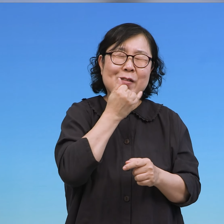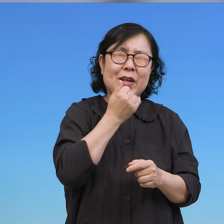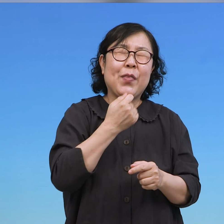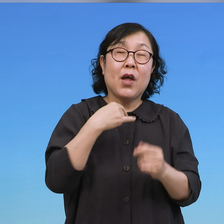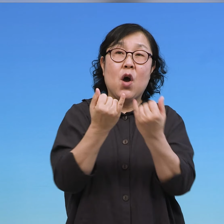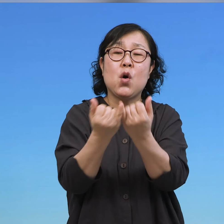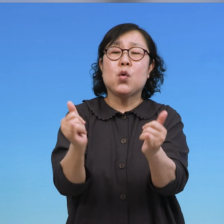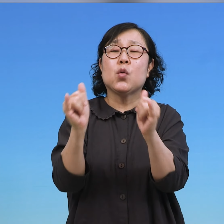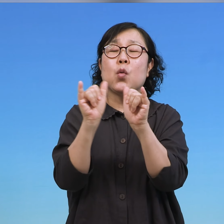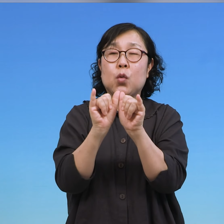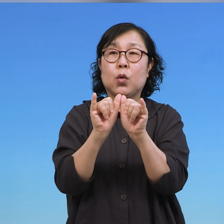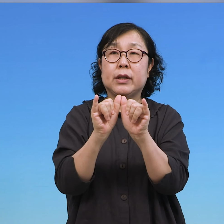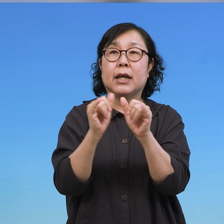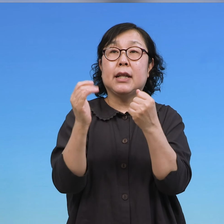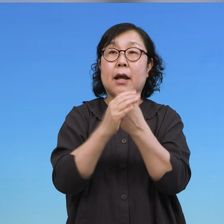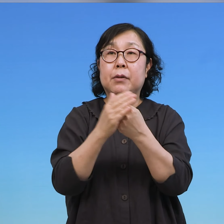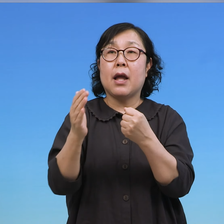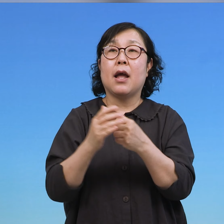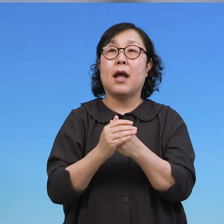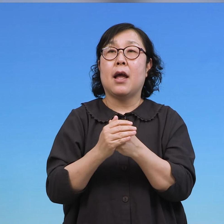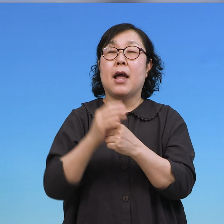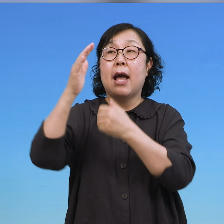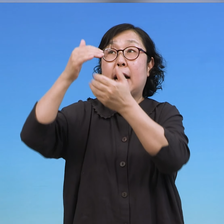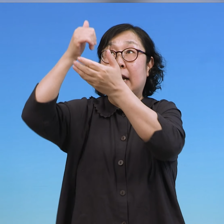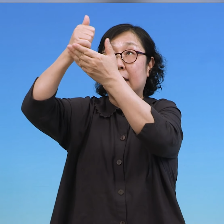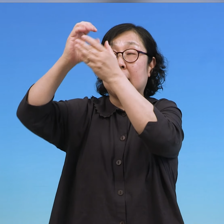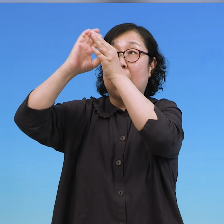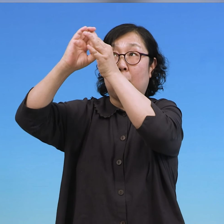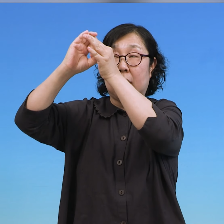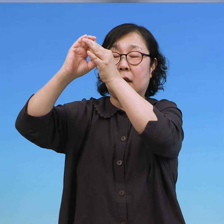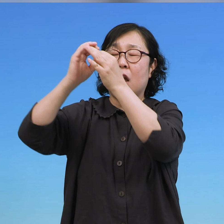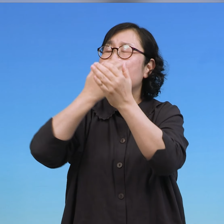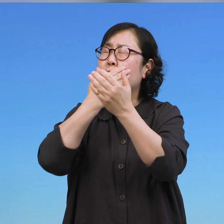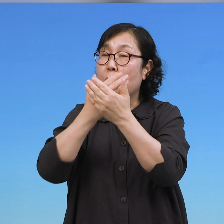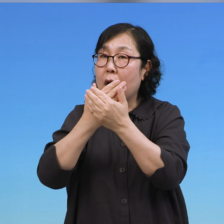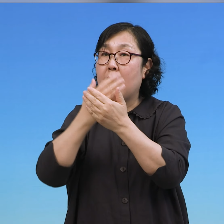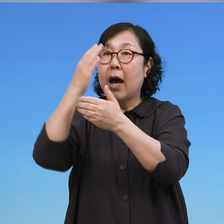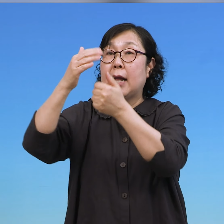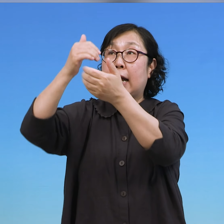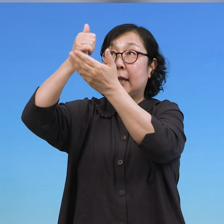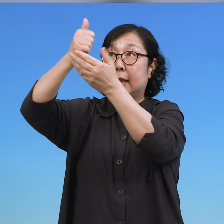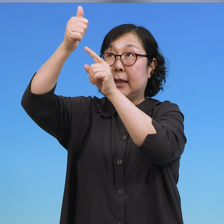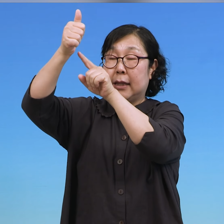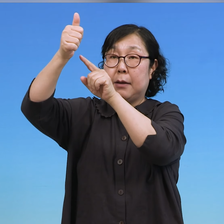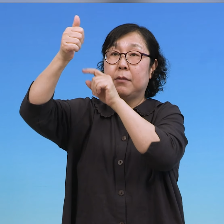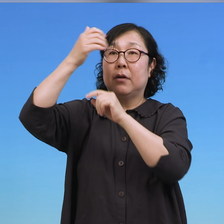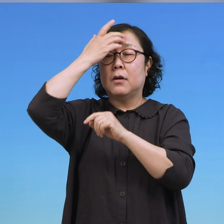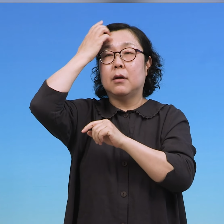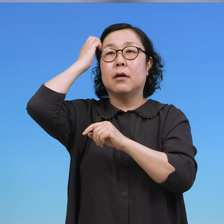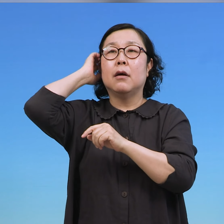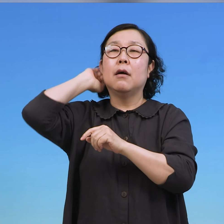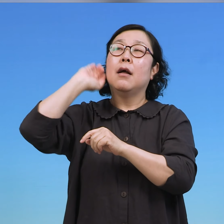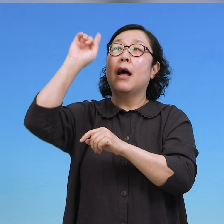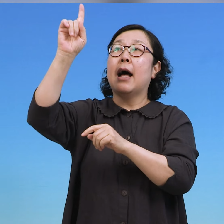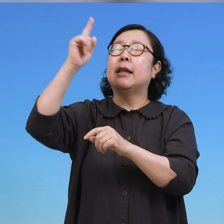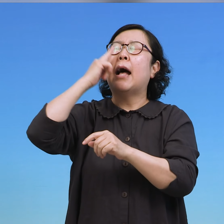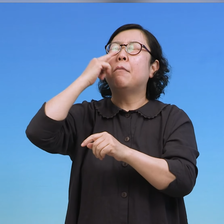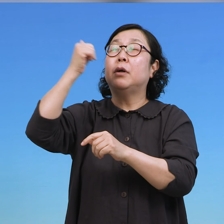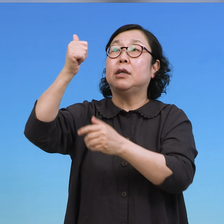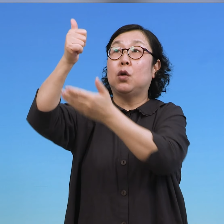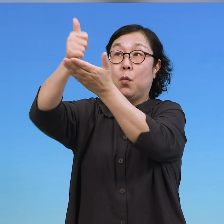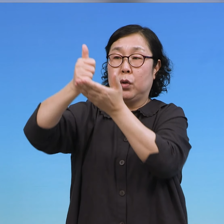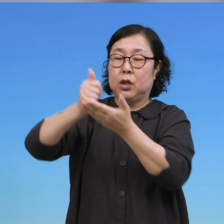때문에, 그러면서 그 대목에서 항상 눈물을 흘립니다. 하나님과의 관계도 중요하지만 하나님을 한